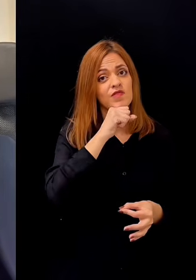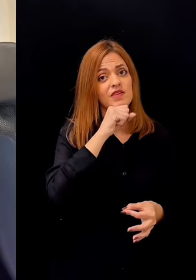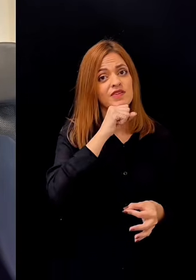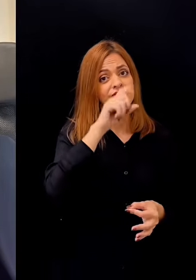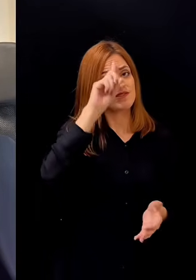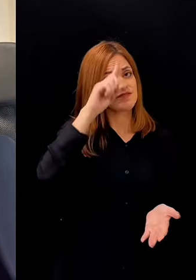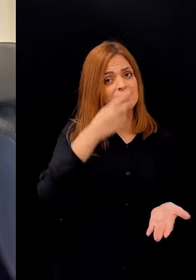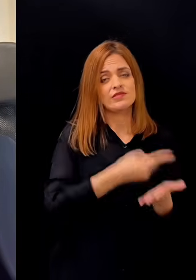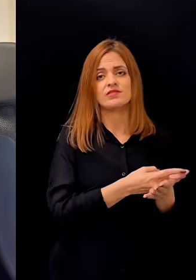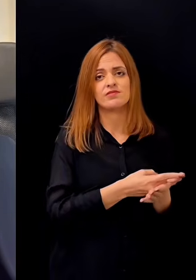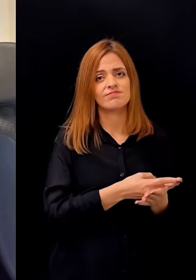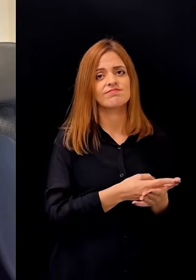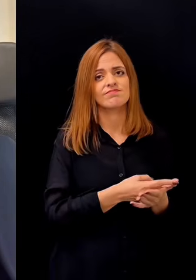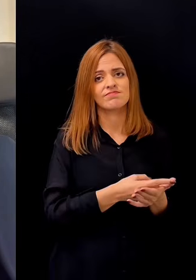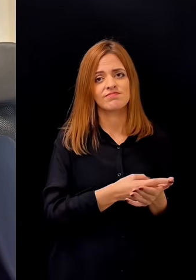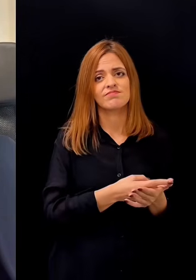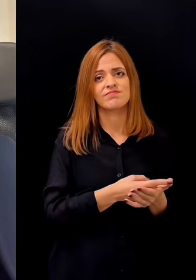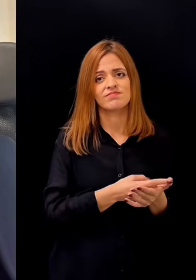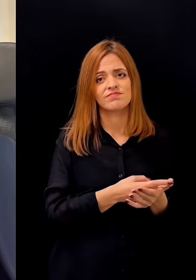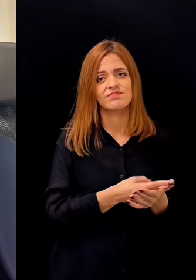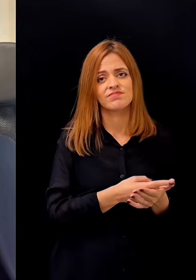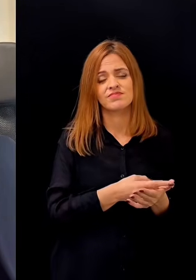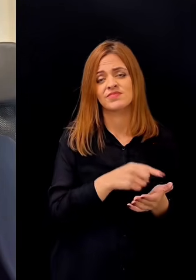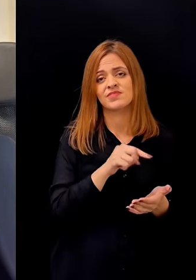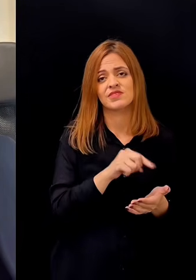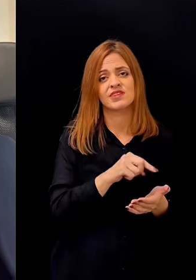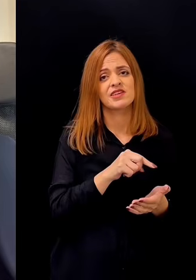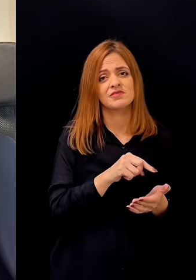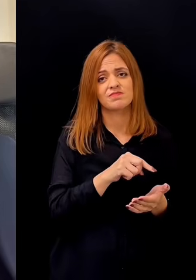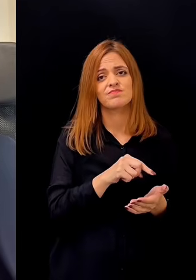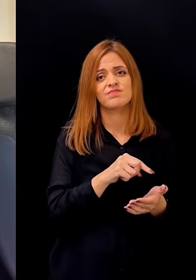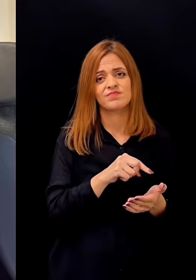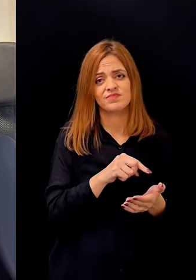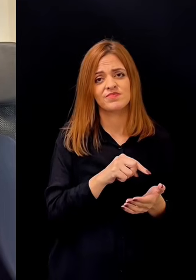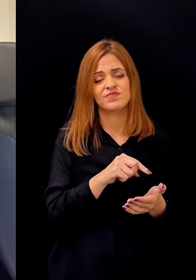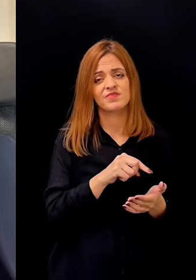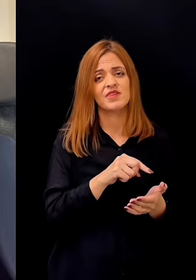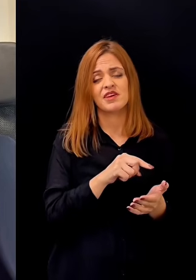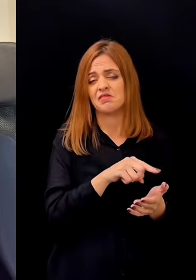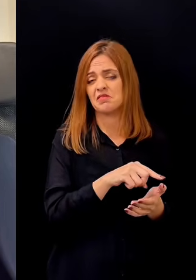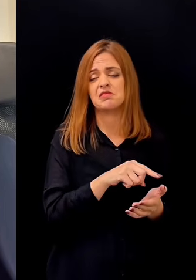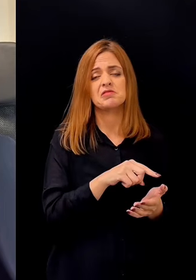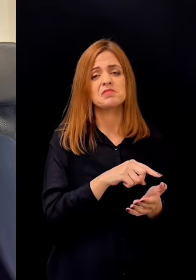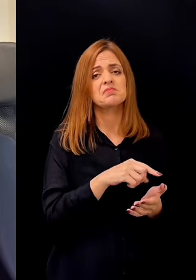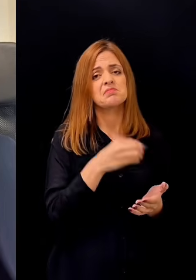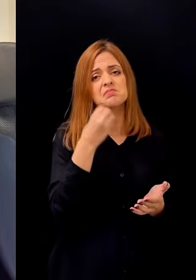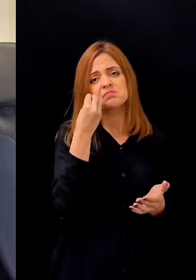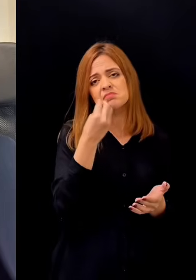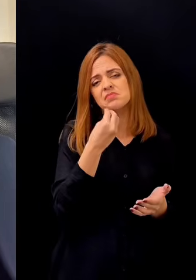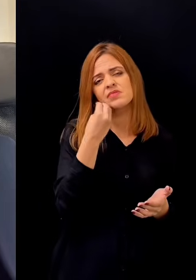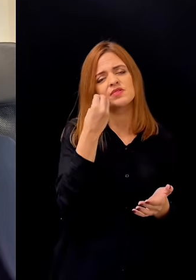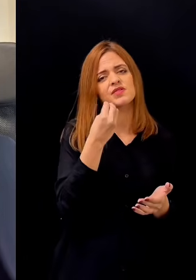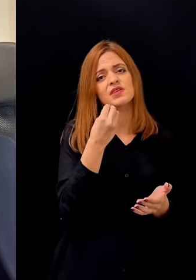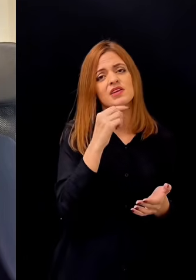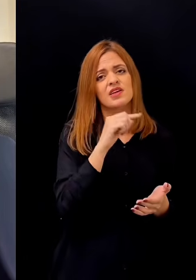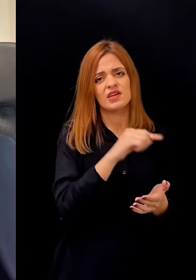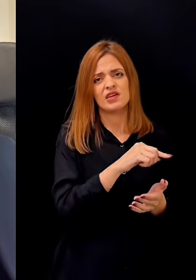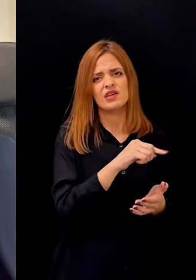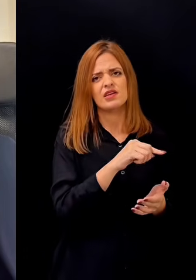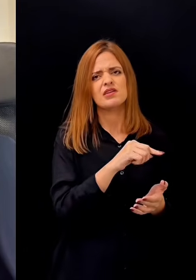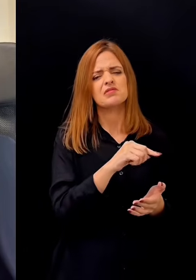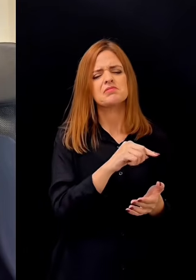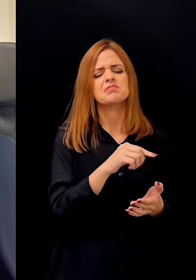Ele era um homem experiente, experimentadíssimo na palavra de Deus. Ele conhecia bem, ele foi formado